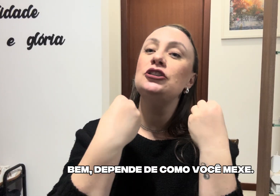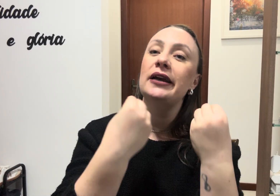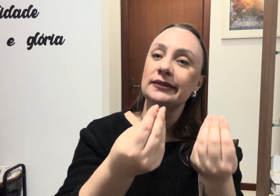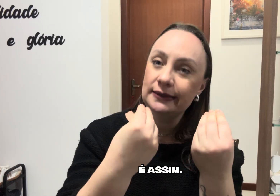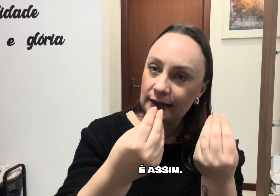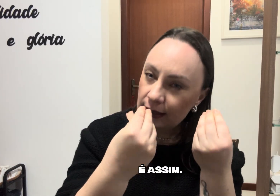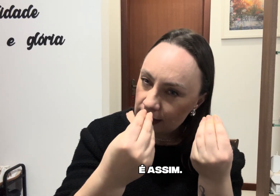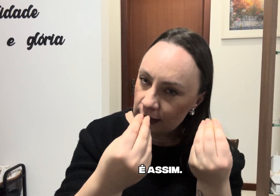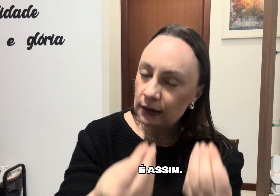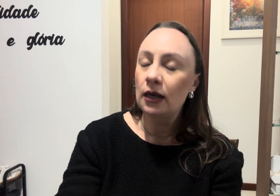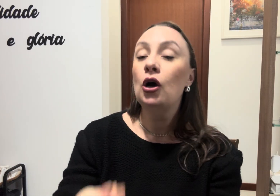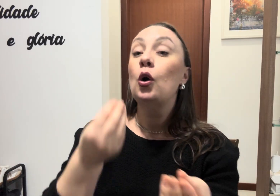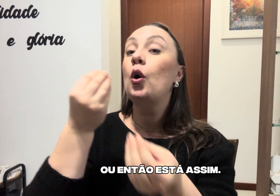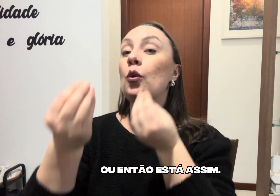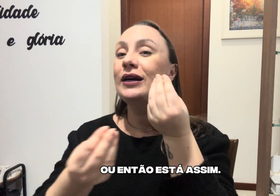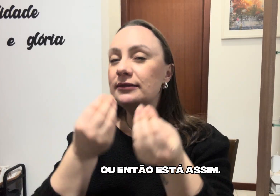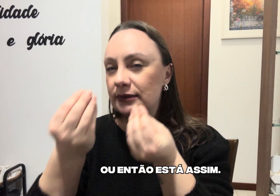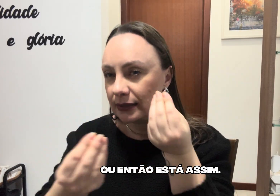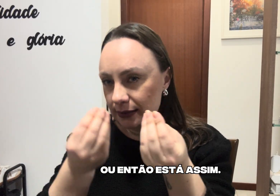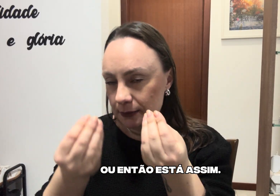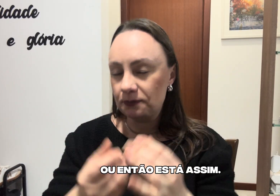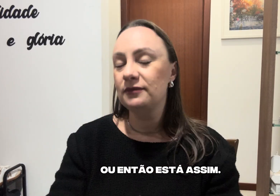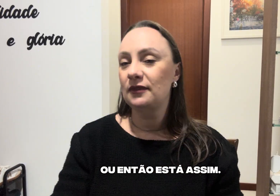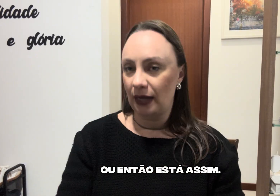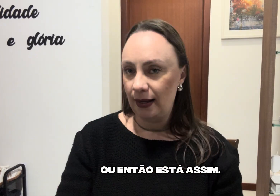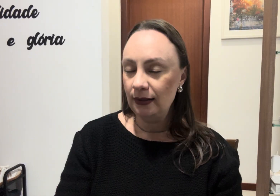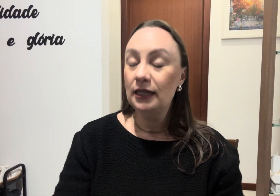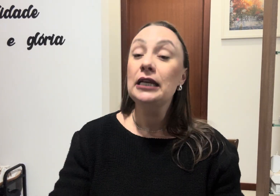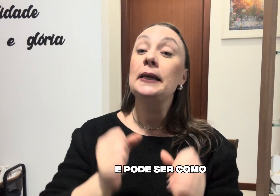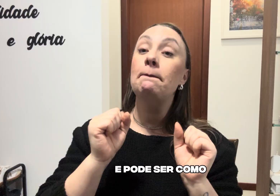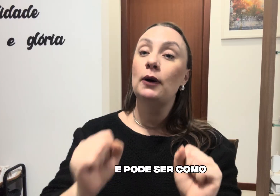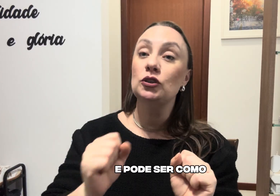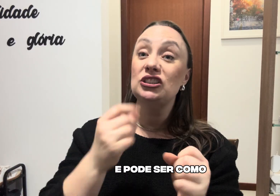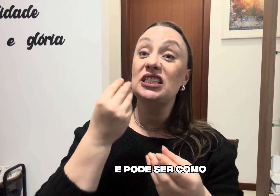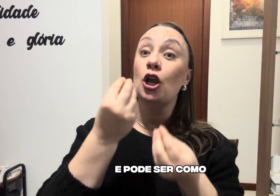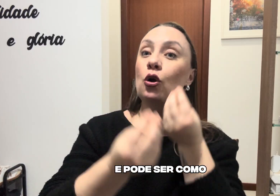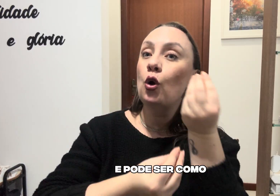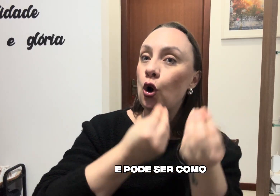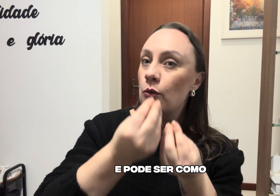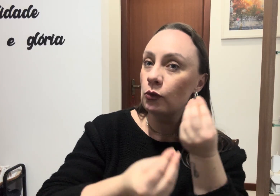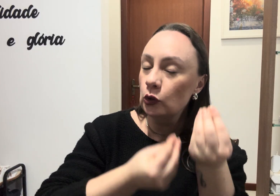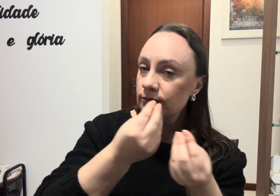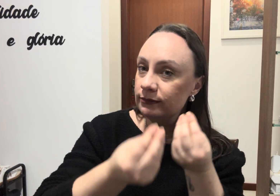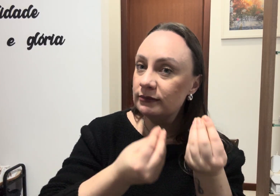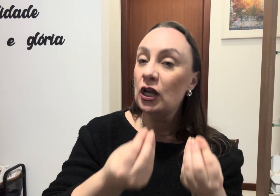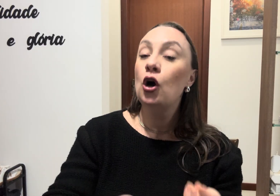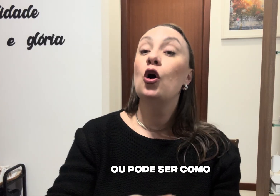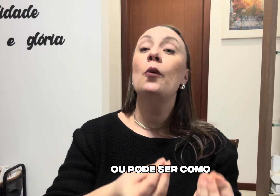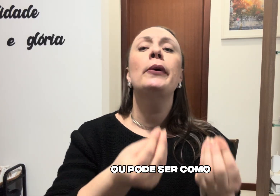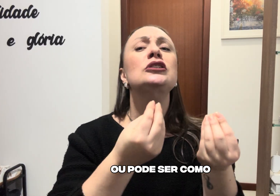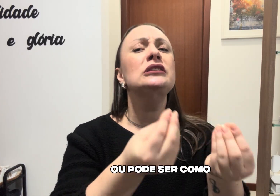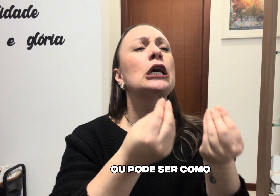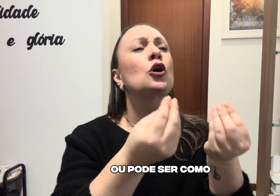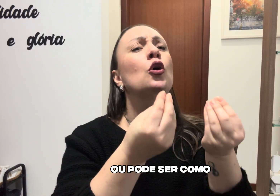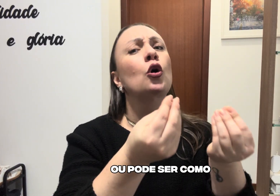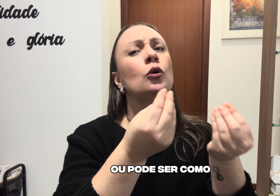é assim ou assim, tá? E pode ser como, ou pode ser